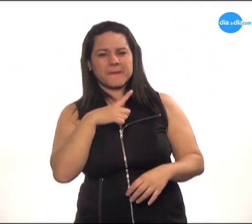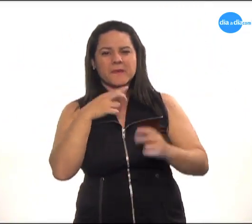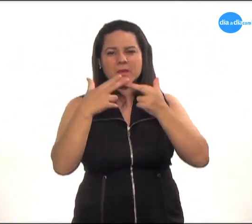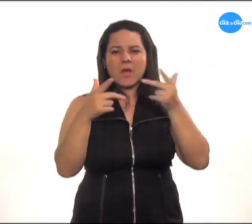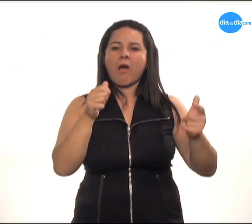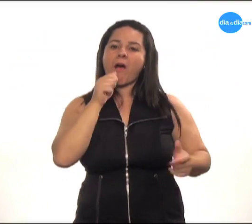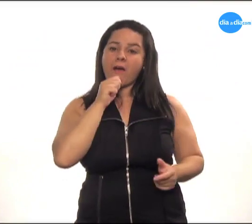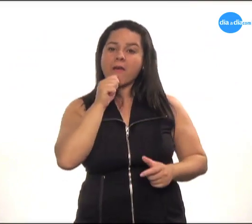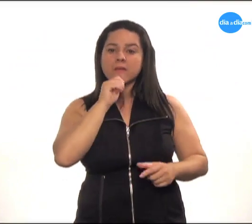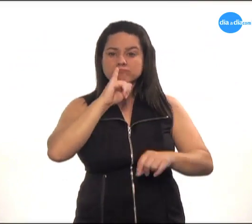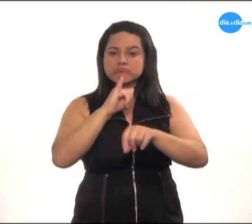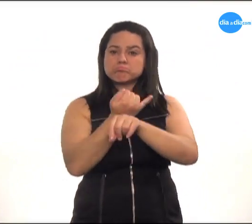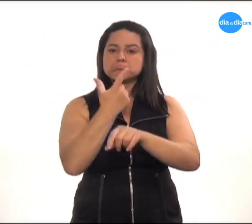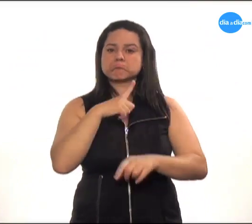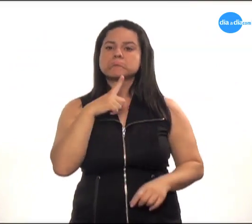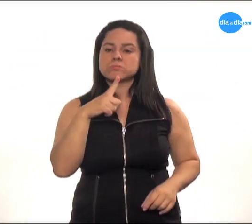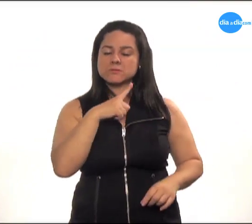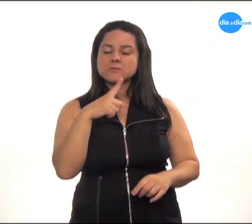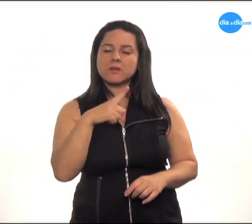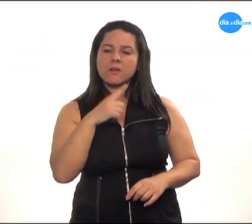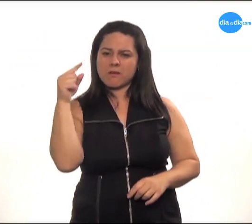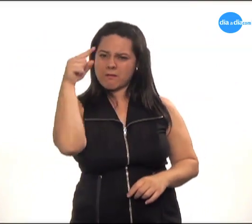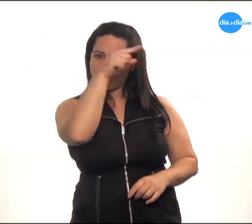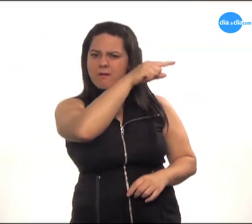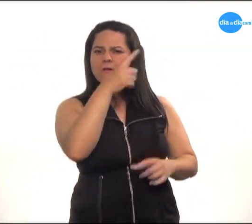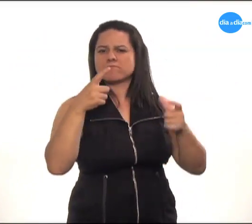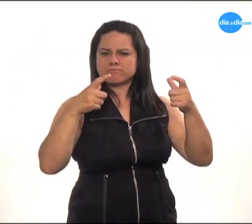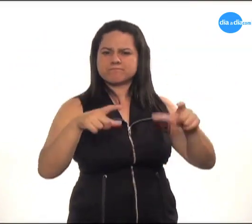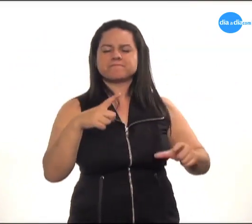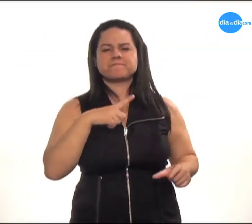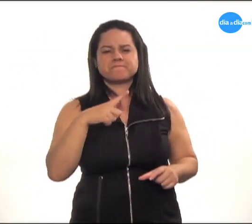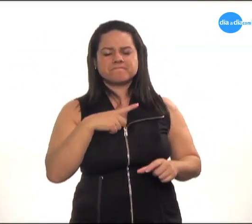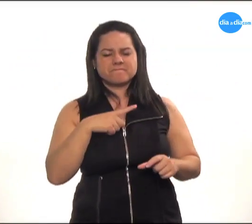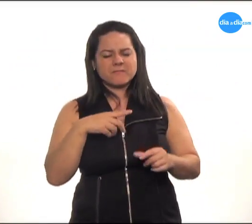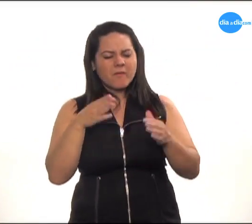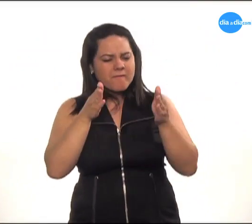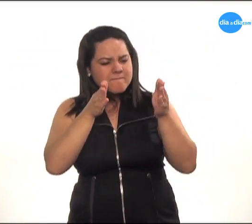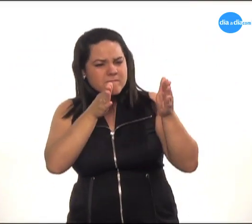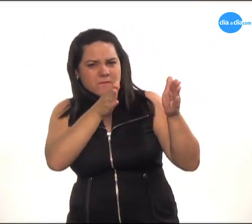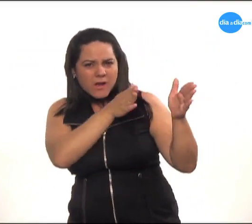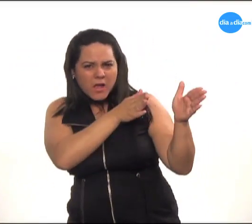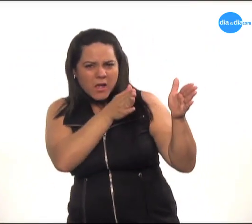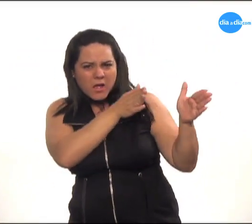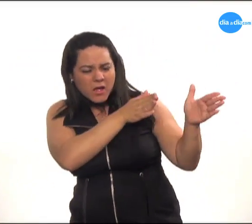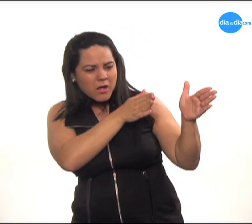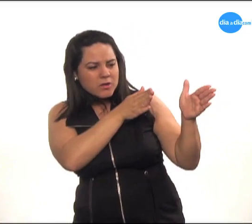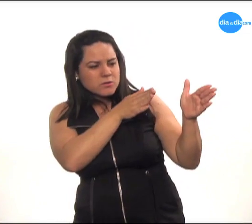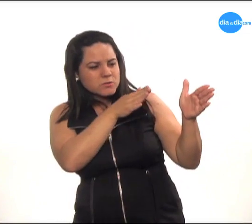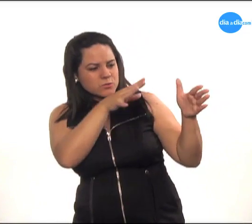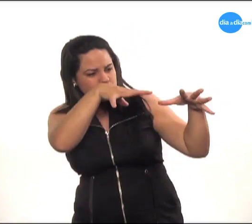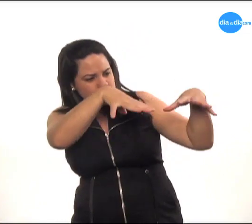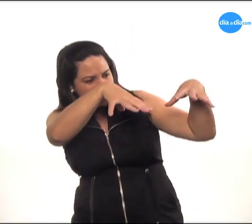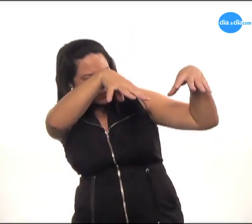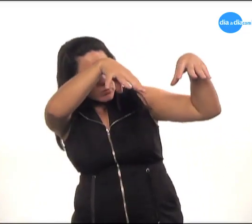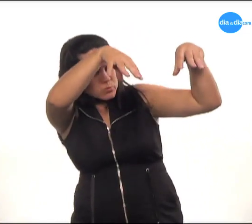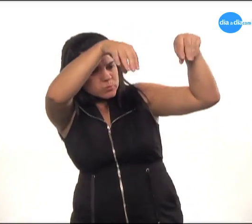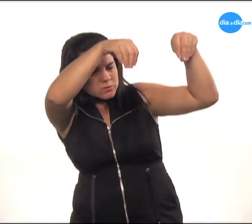Existem algumas coisas ainda lá em Jerusalém desse pináculo. Ficava no cantinho ali, e essa torre